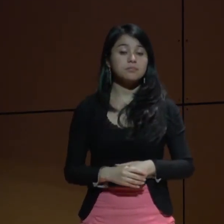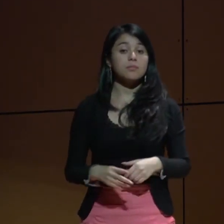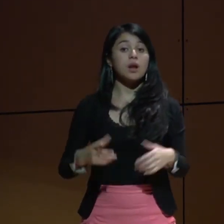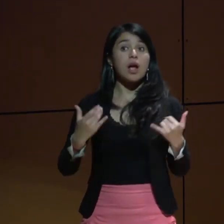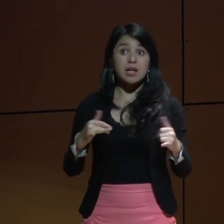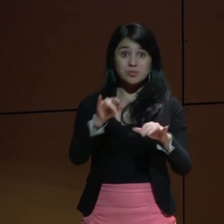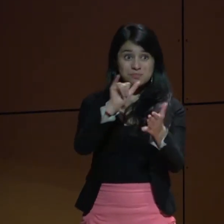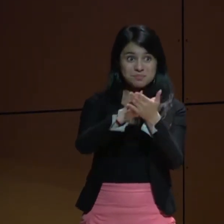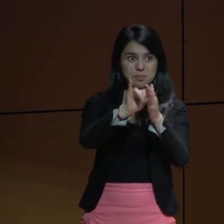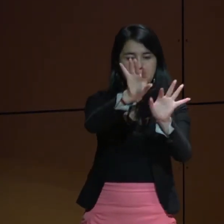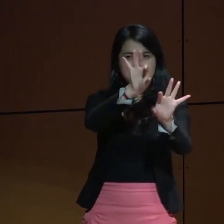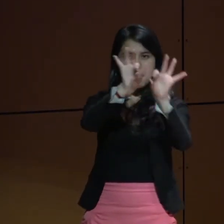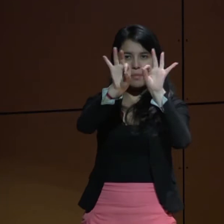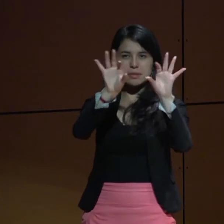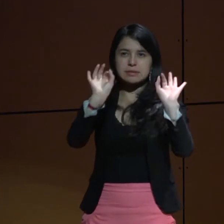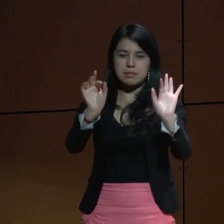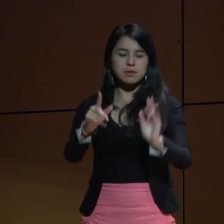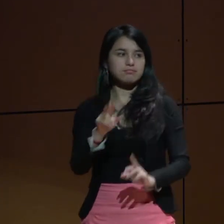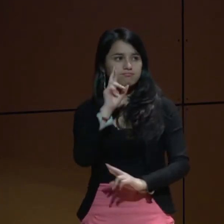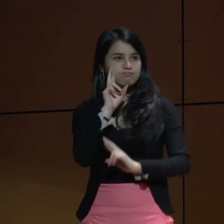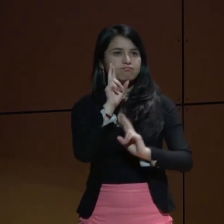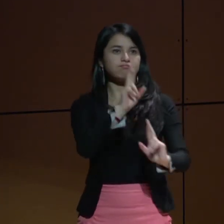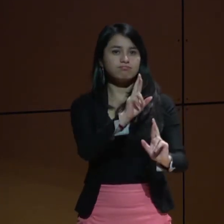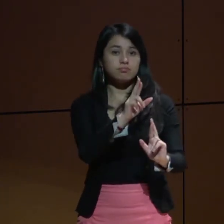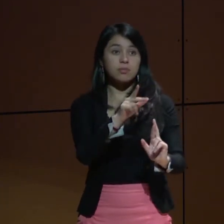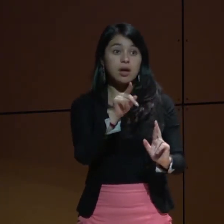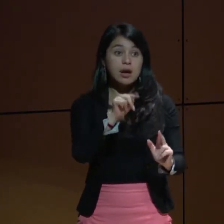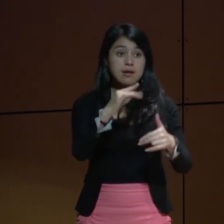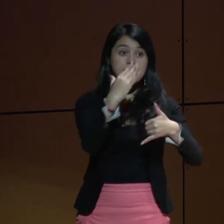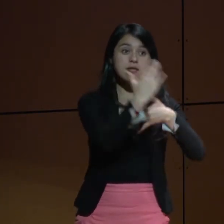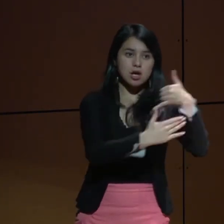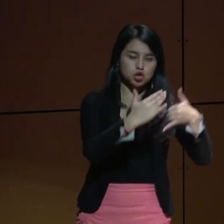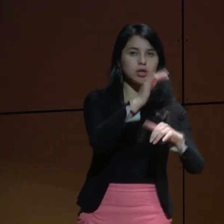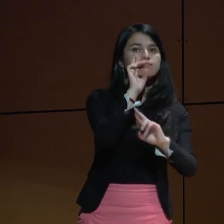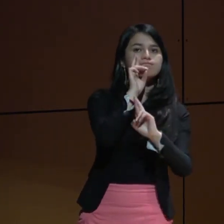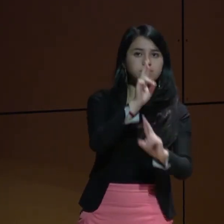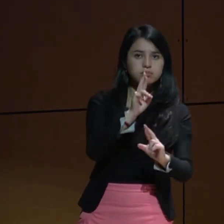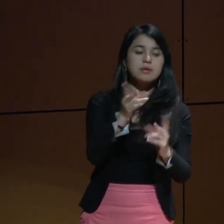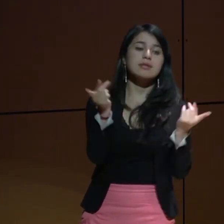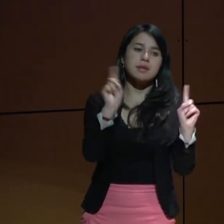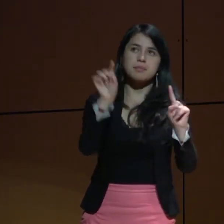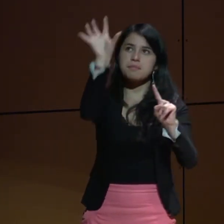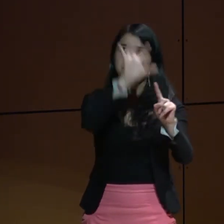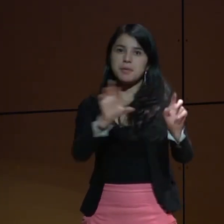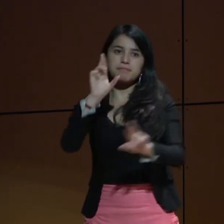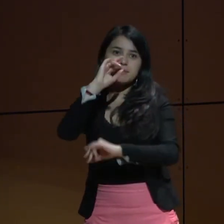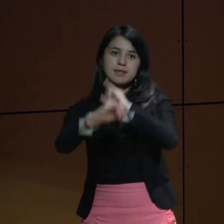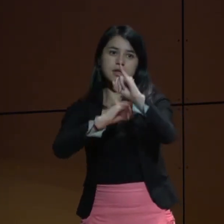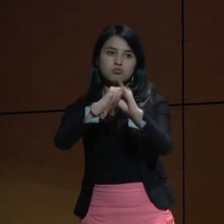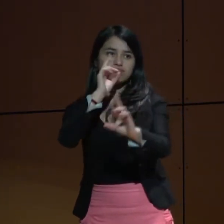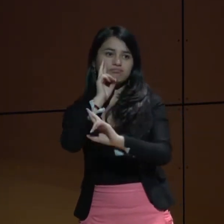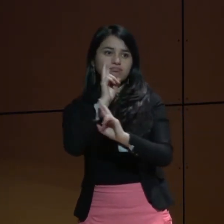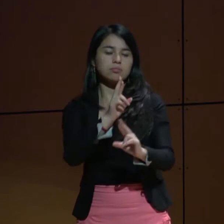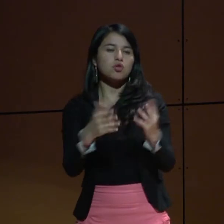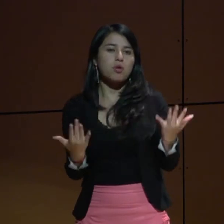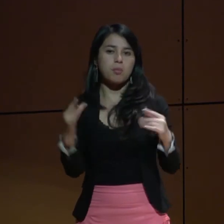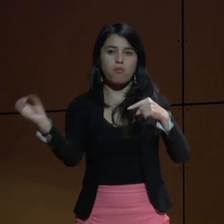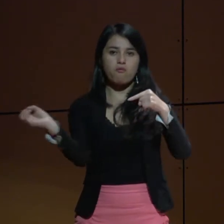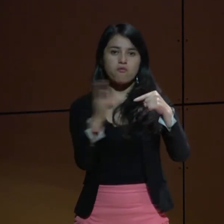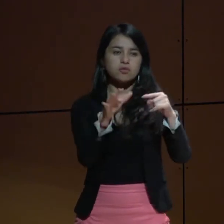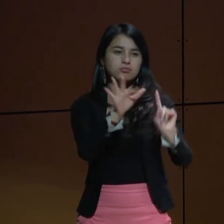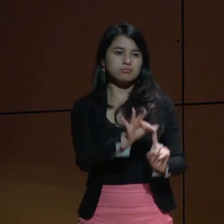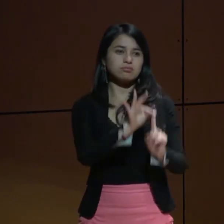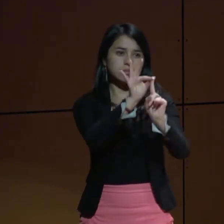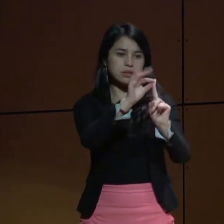Nuestros ganadores han sido reconocidos a nivel nacional e internacional en foros